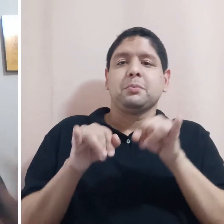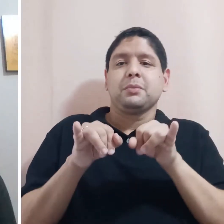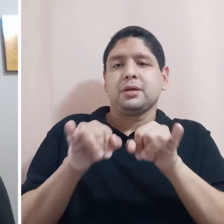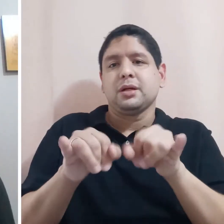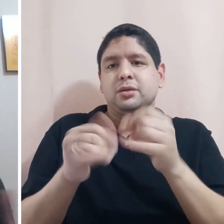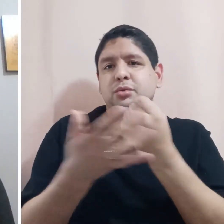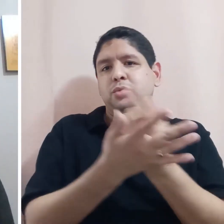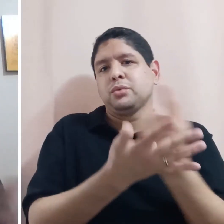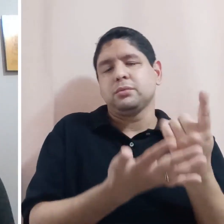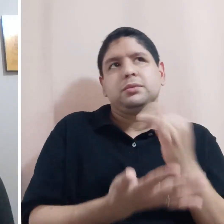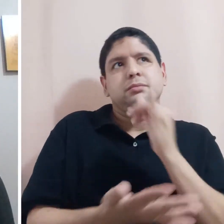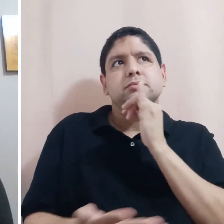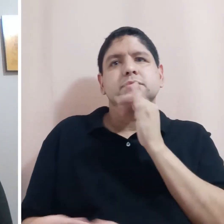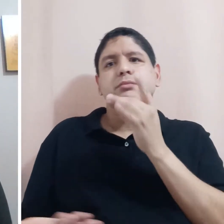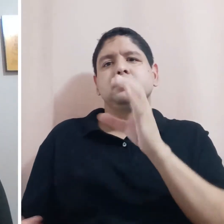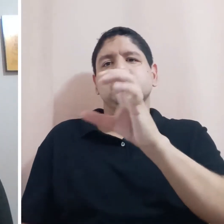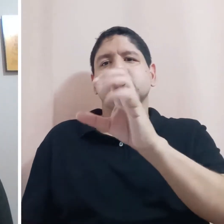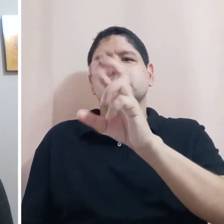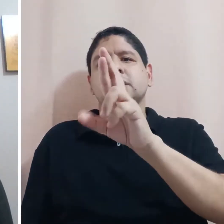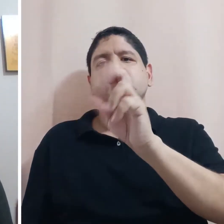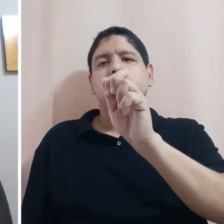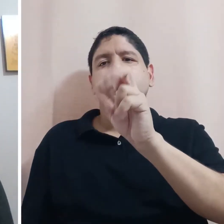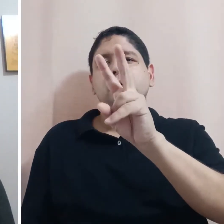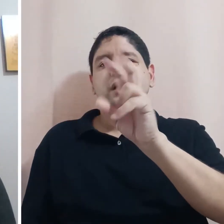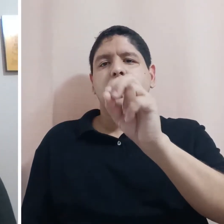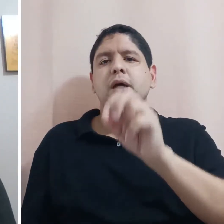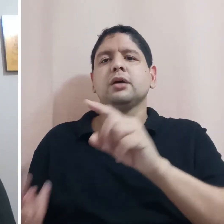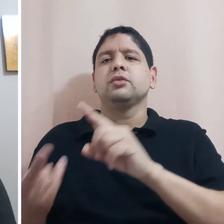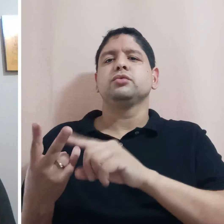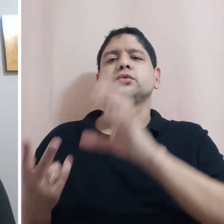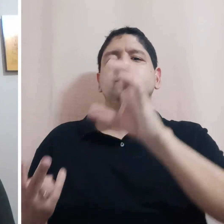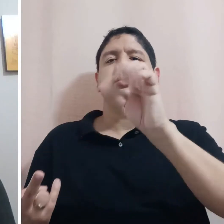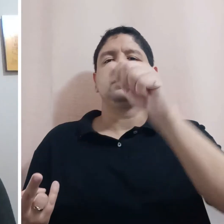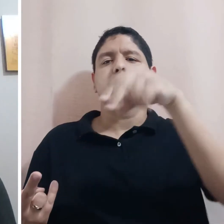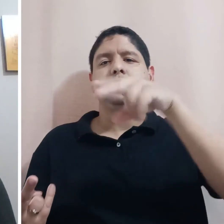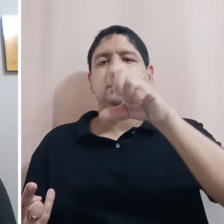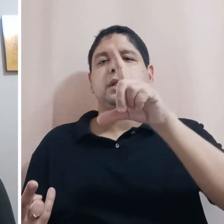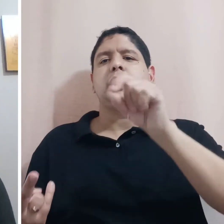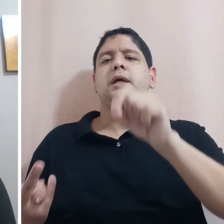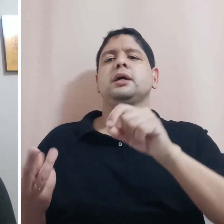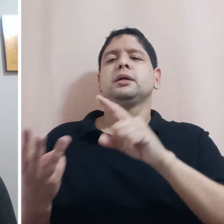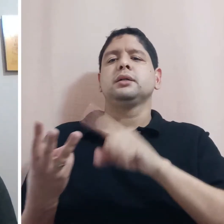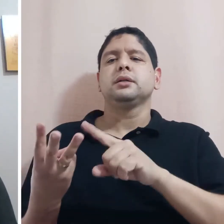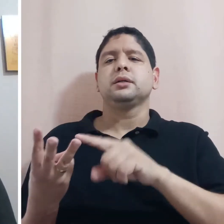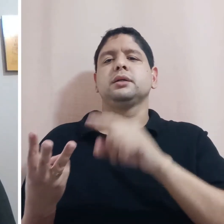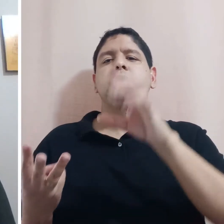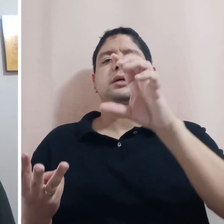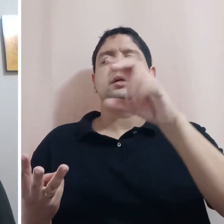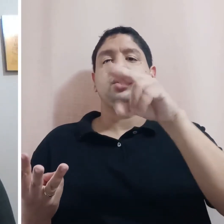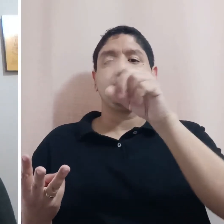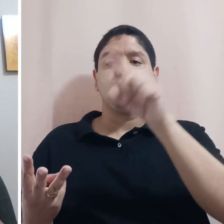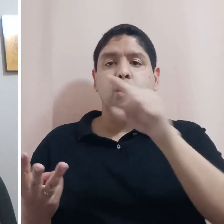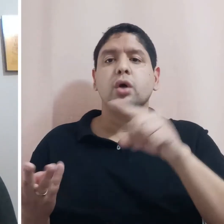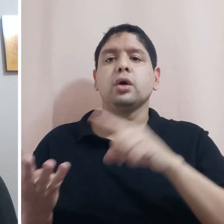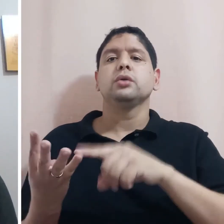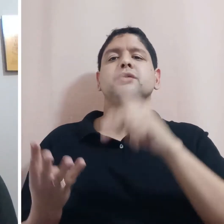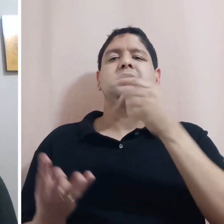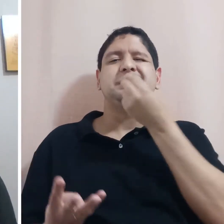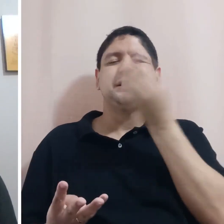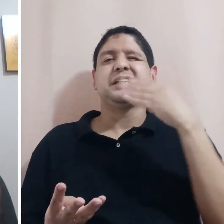né? A gente hoje conhece, a gente encontra facilmente no mercado, né? Alguns exemplos: cravo, canela,